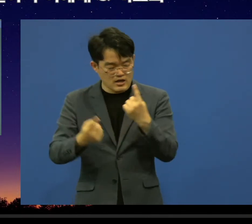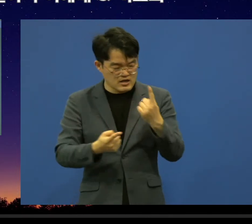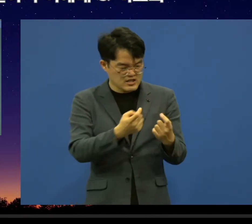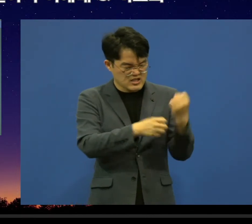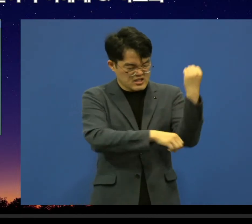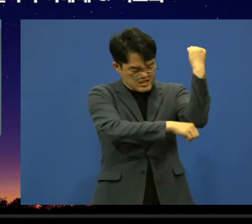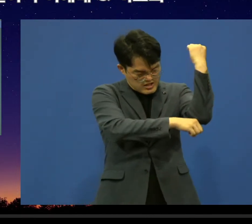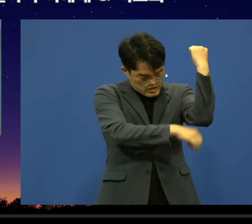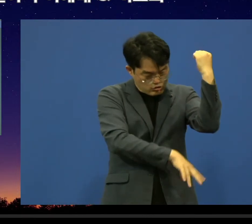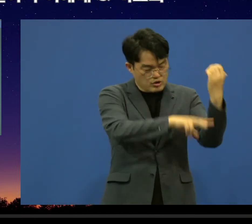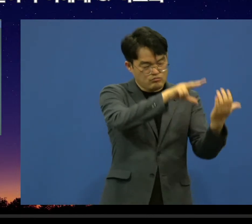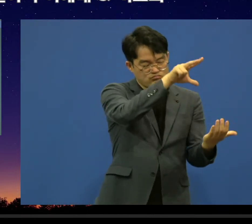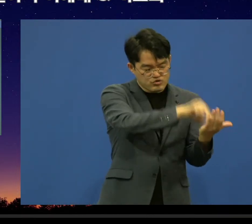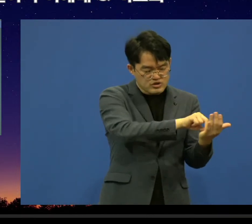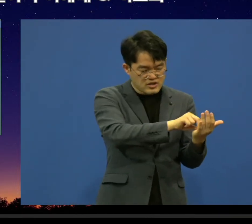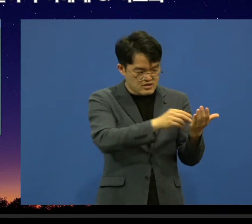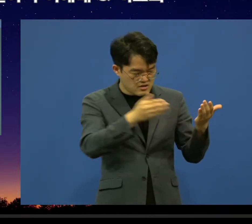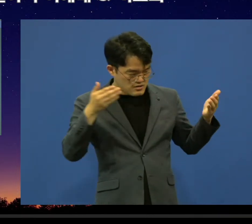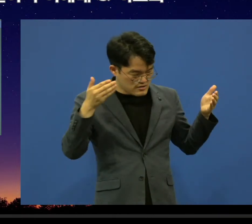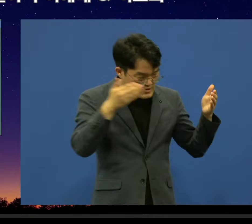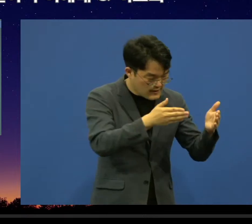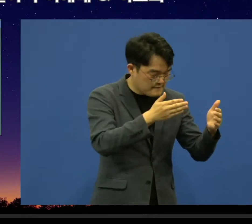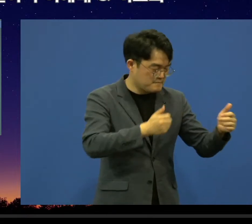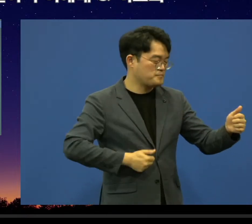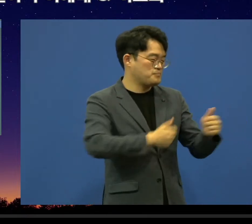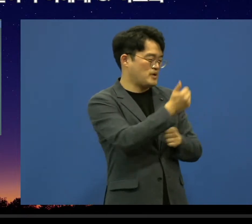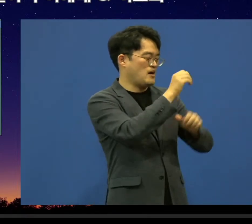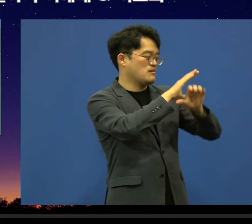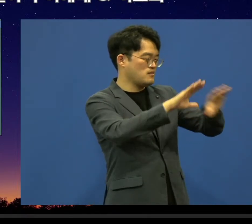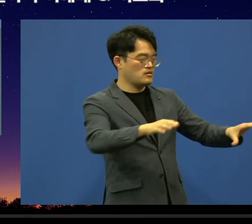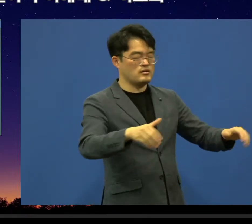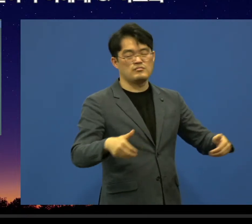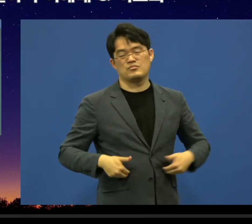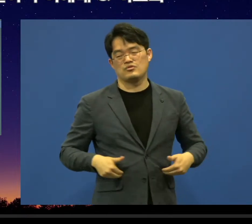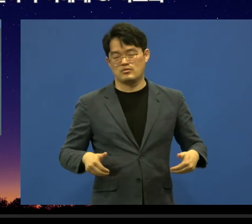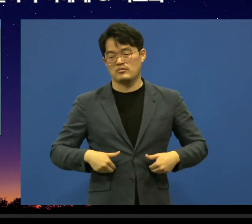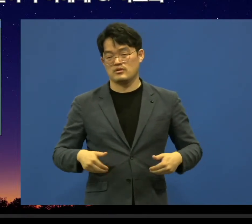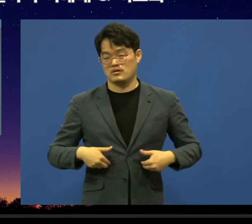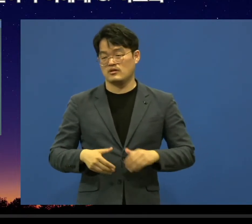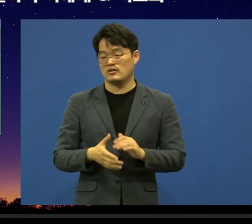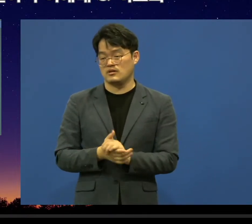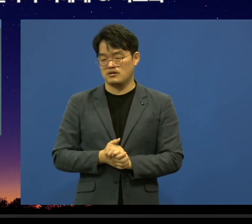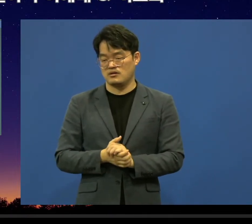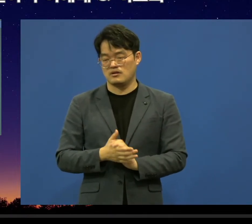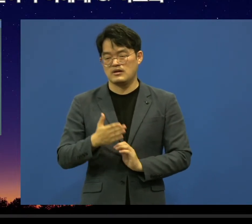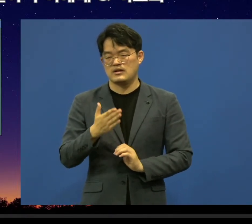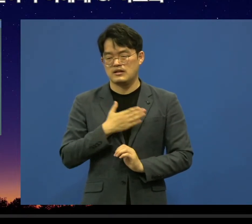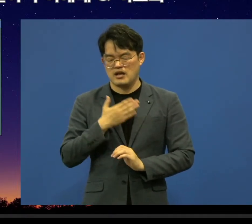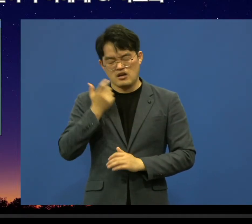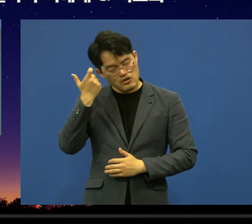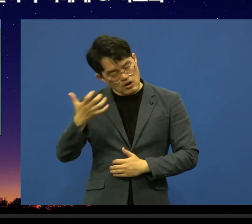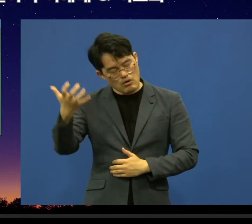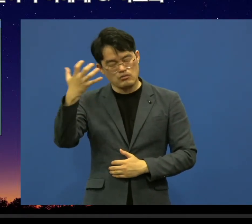세상의 가치관으로 내 영혼을 흔들어 나를 힘들게 하는 마귀를 대적해야 돼요.